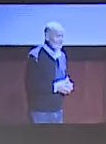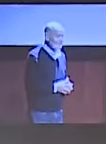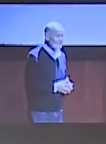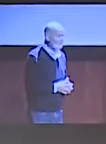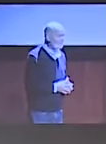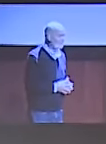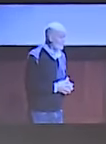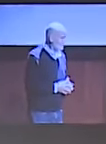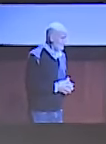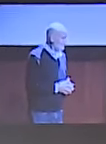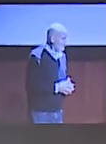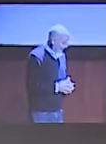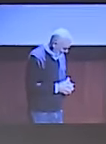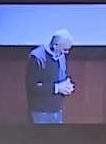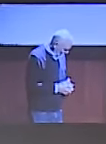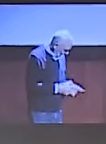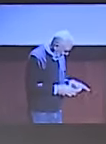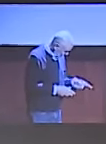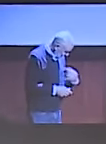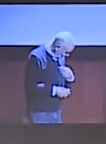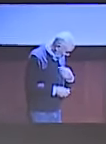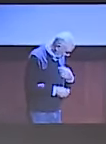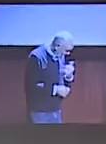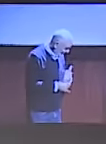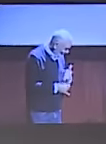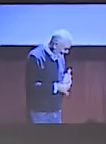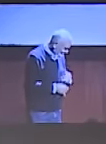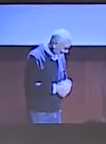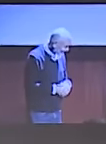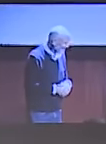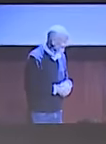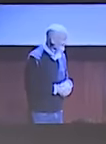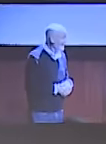à côté. Est-ce que le placement vous convient ?